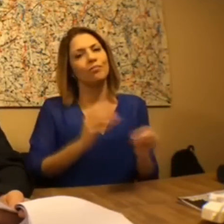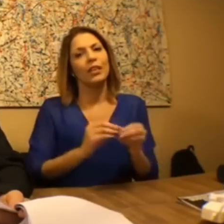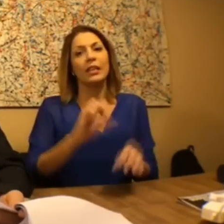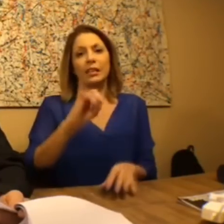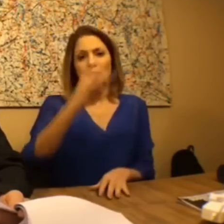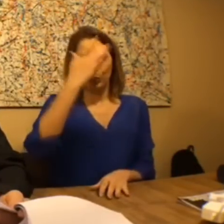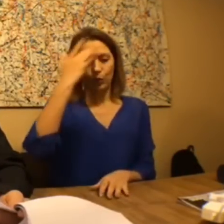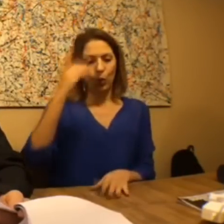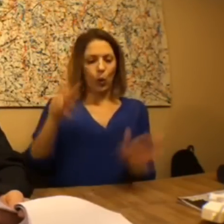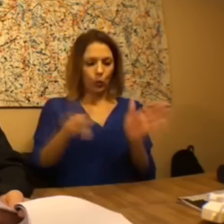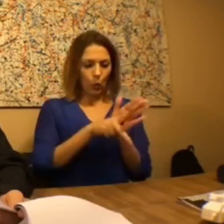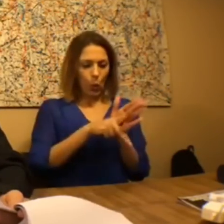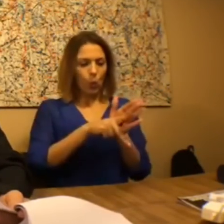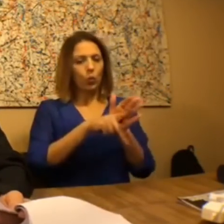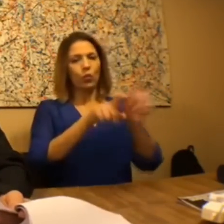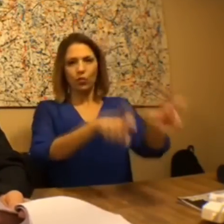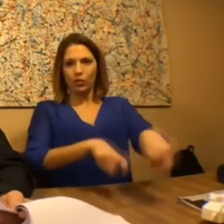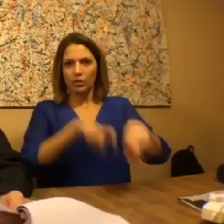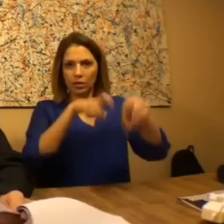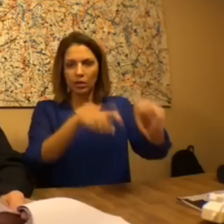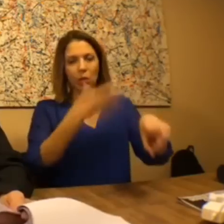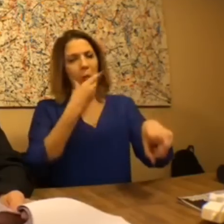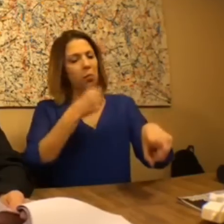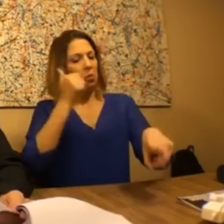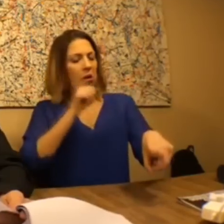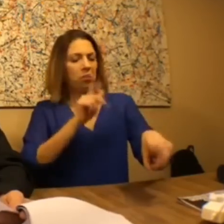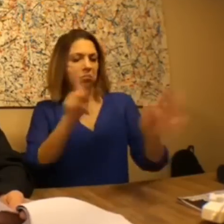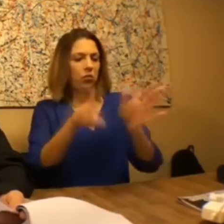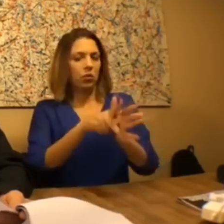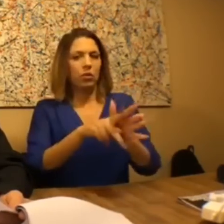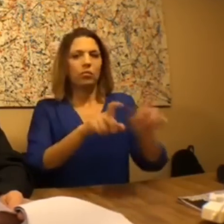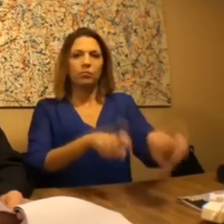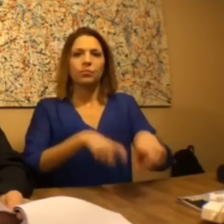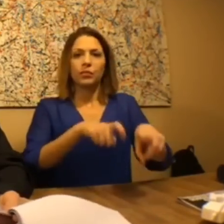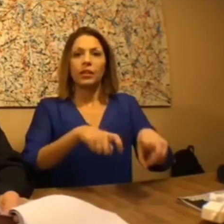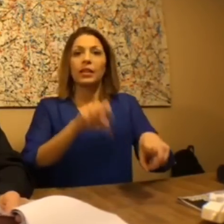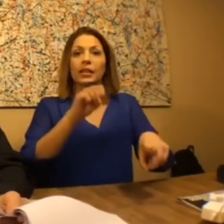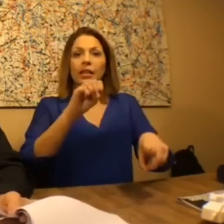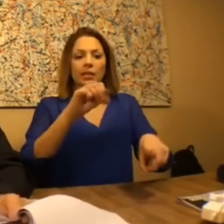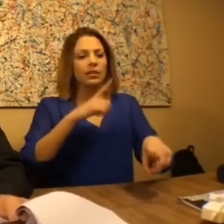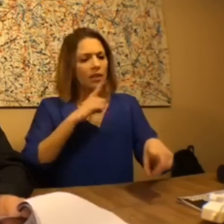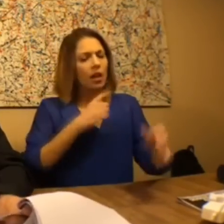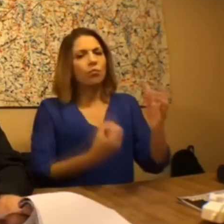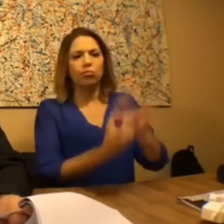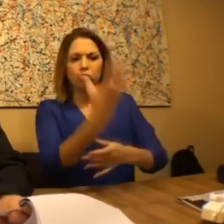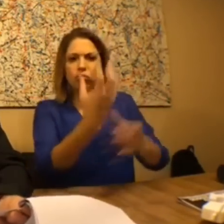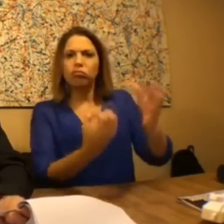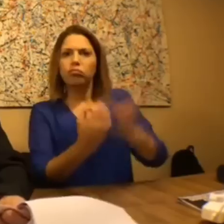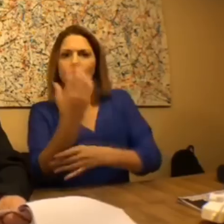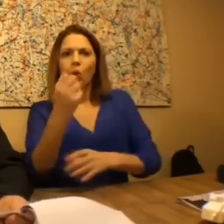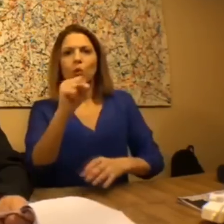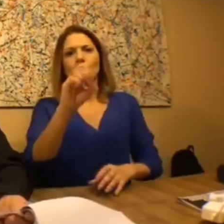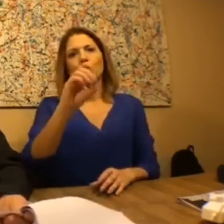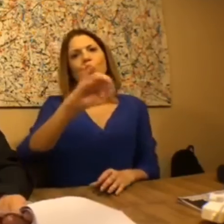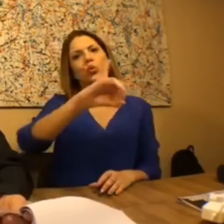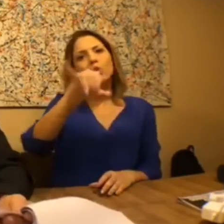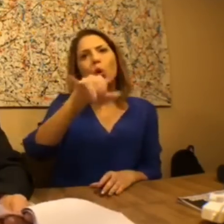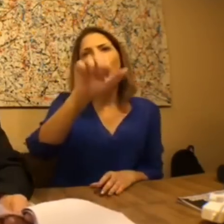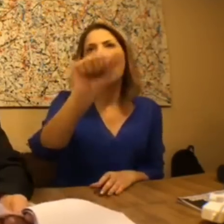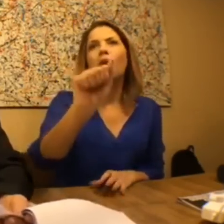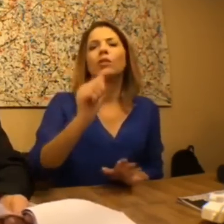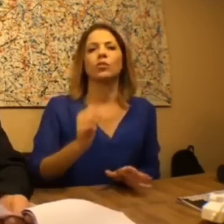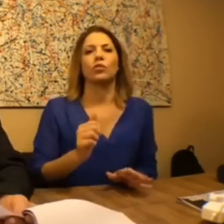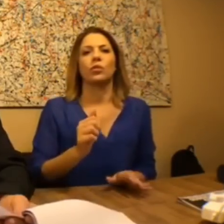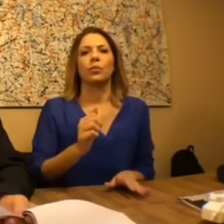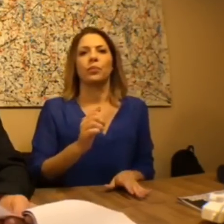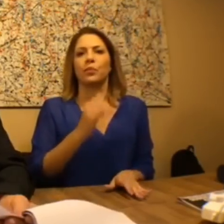tem uma fazenda, uma grande fazenda, ele está produzindo. Se nós não produzimos soja, por exemplo, em grande espaço de terra, a gente vai